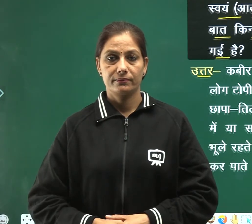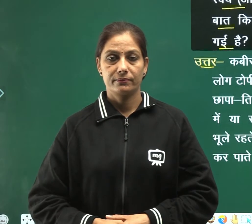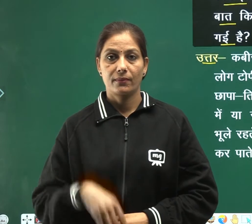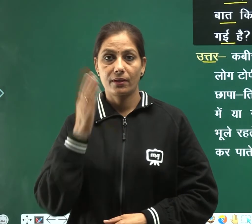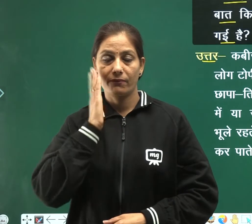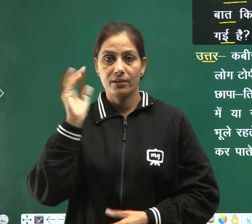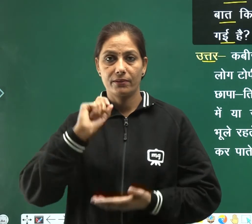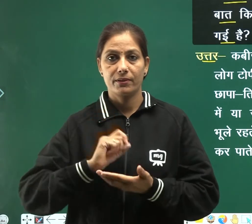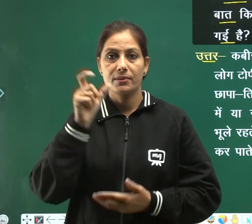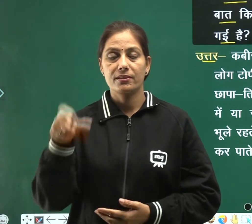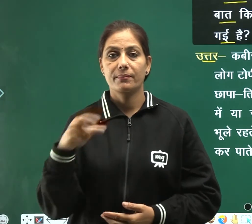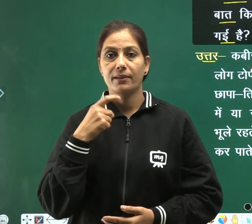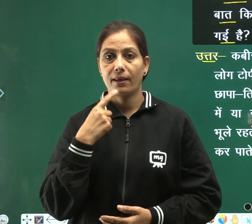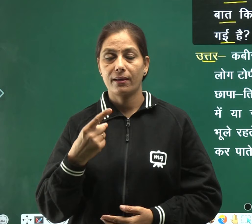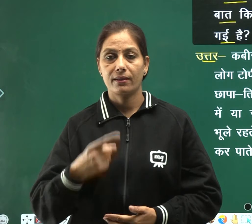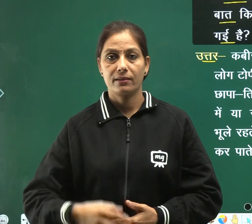कबीर जी ने बताया है कि